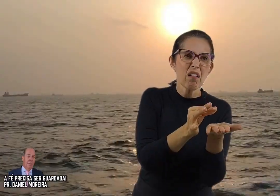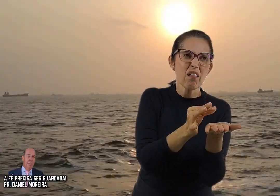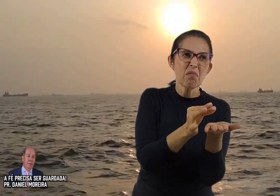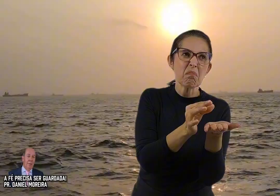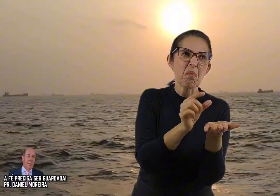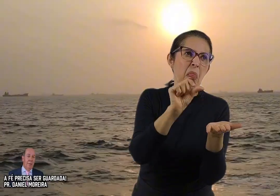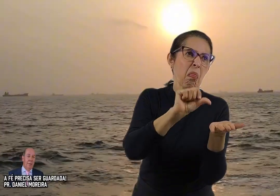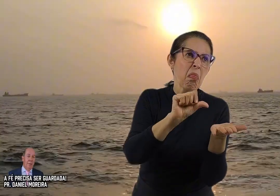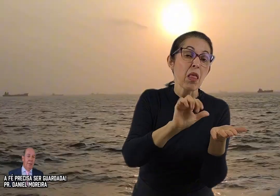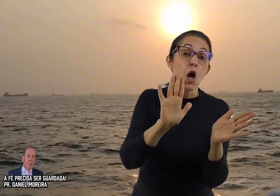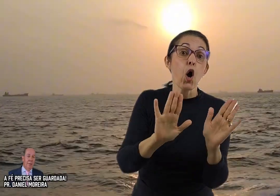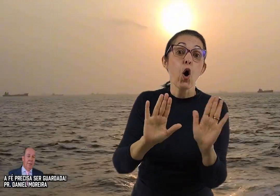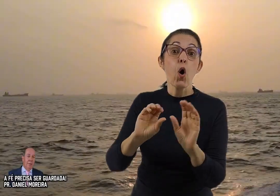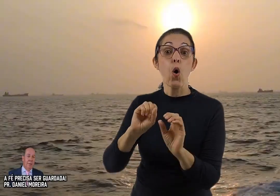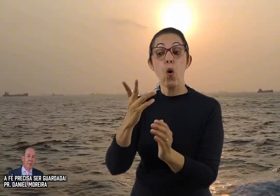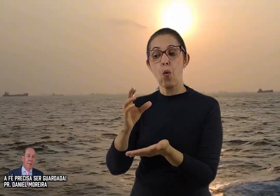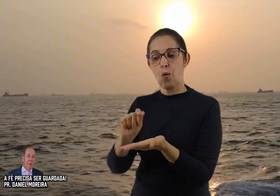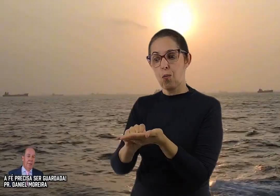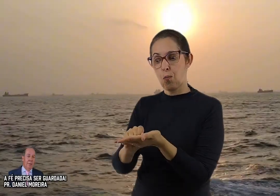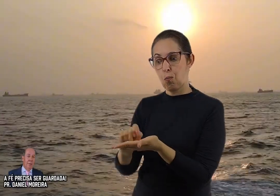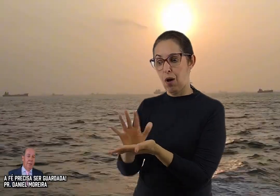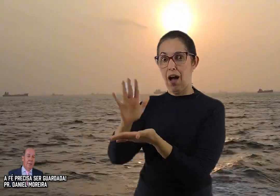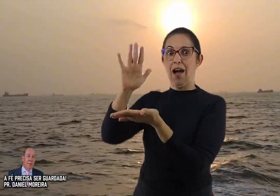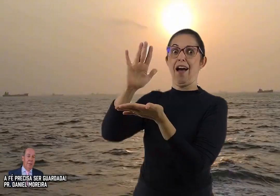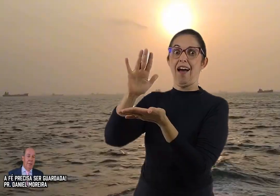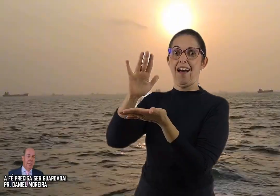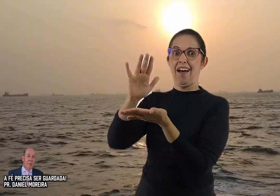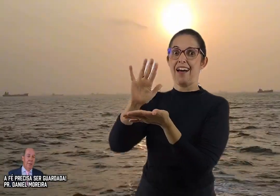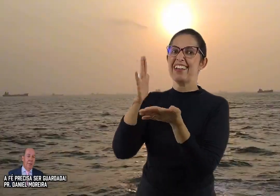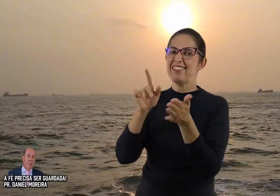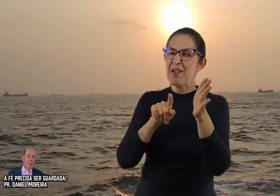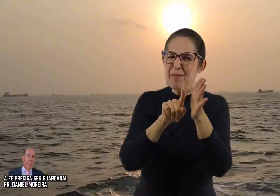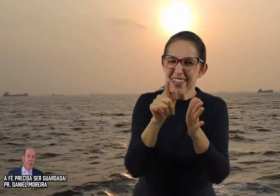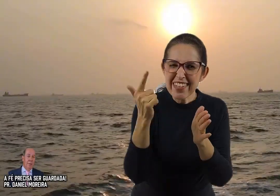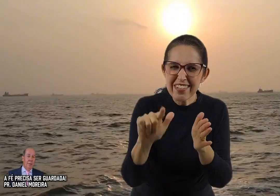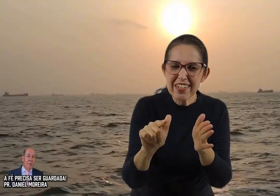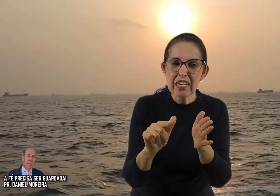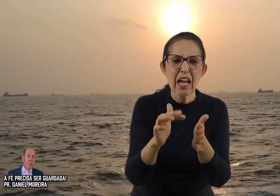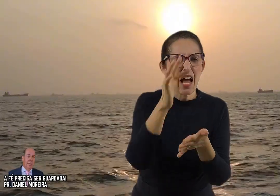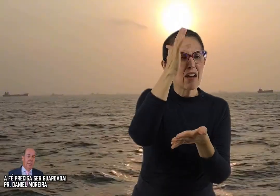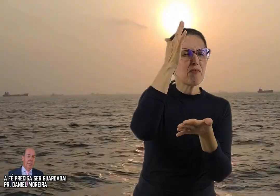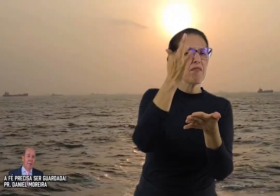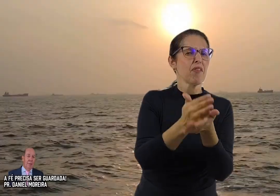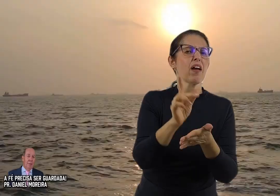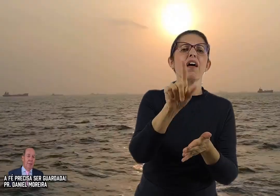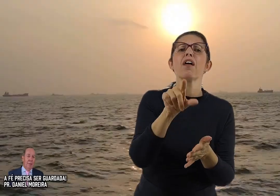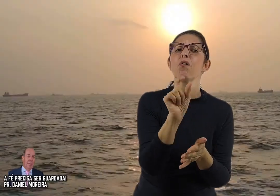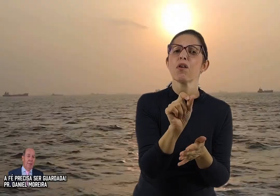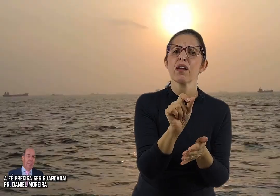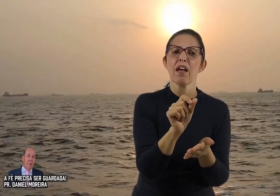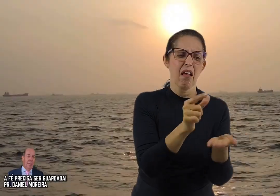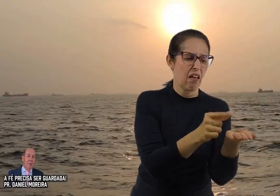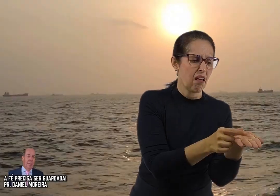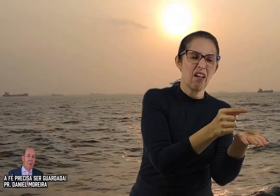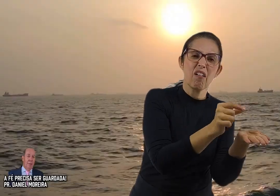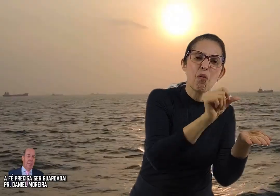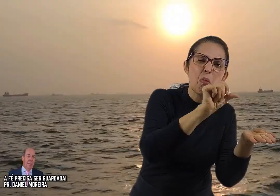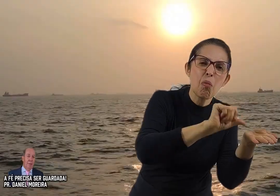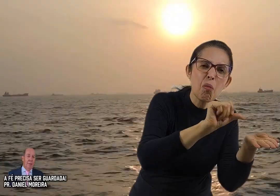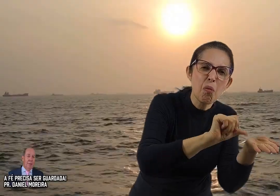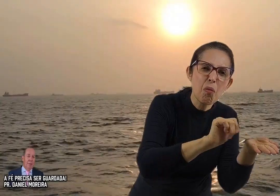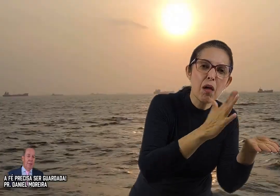uma joia de grande valor? Vou repetir a pergunta: o que é a fé para você? Uma